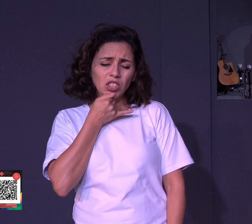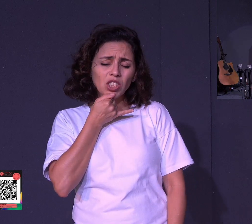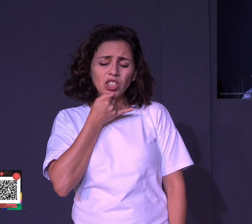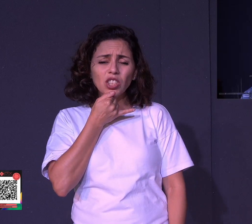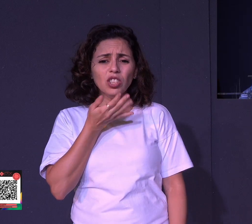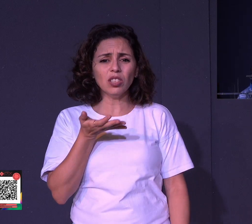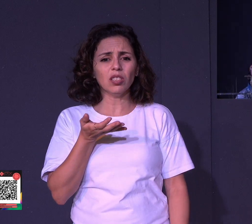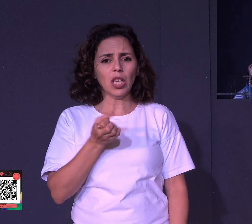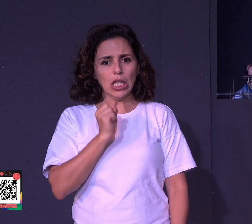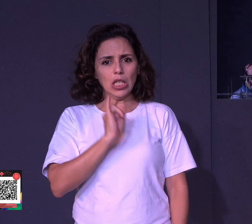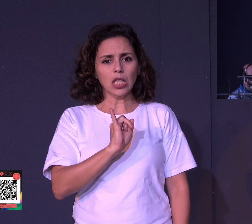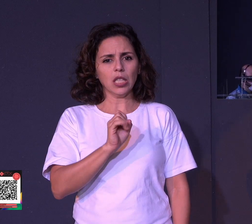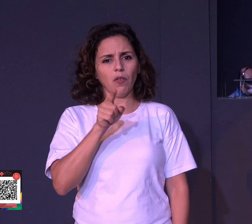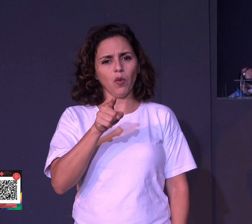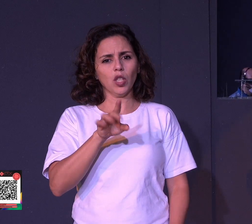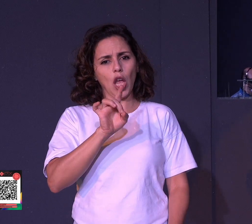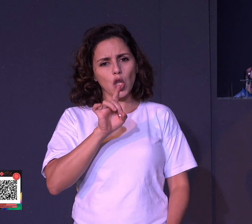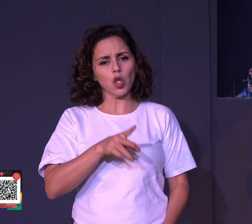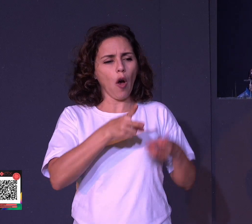a minha mente com algo que me dê